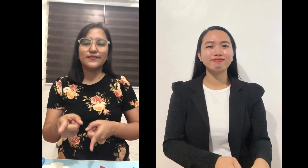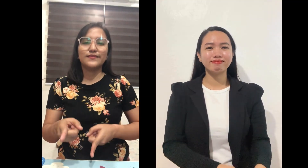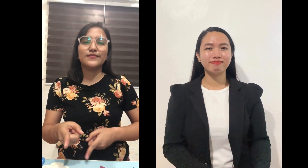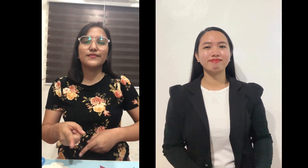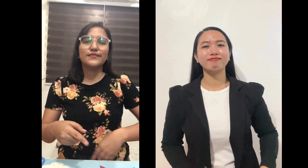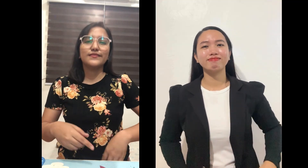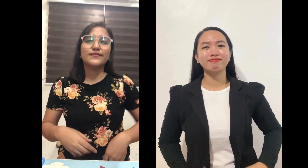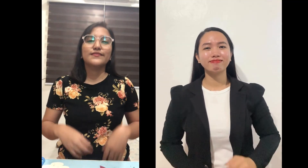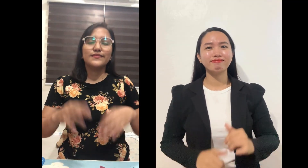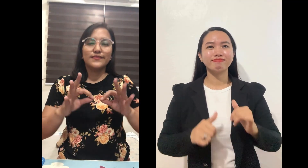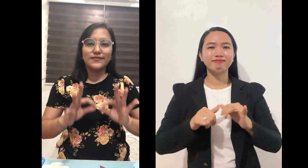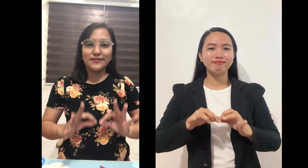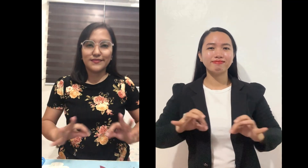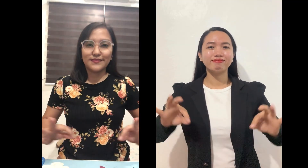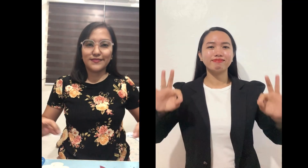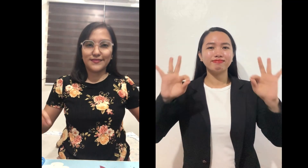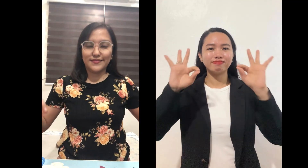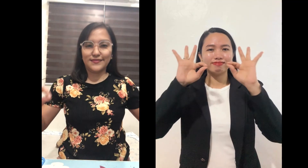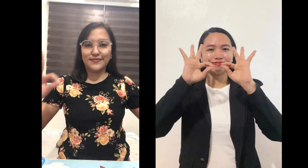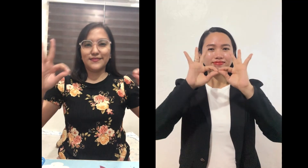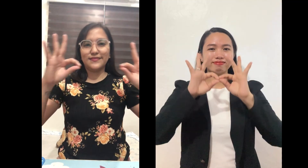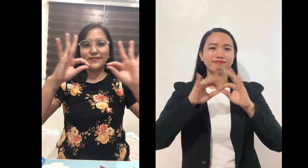nararapat lang ibahagi.